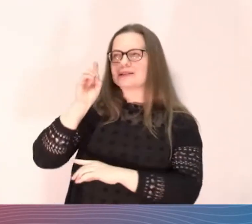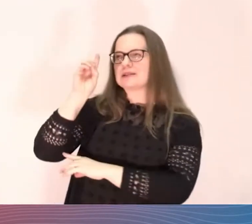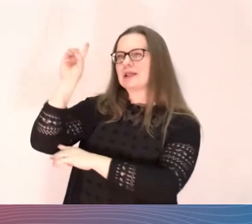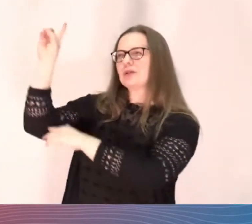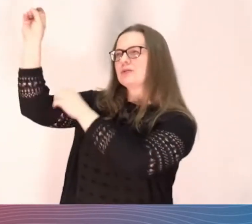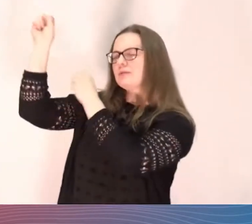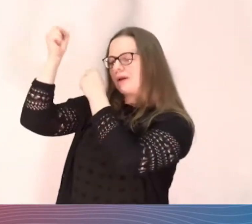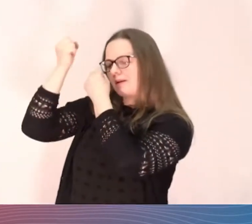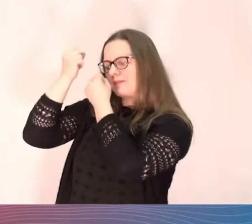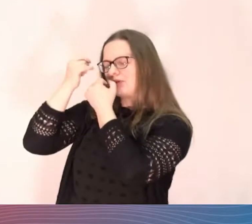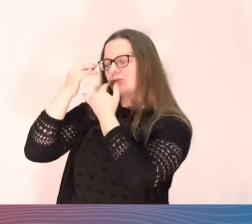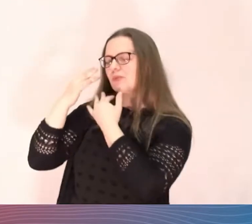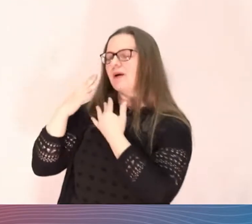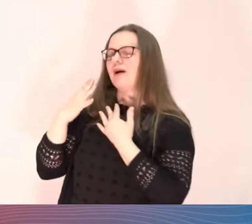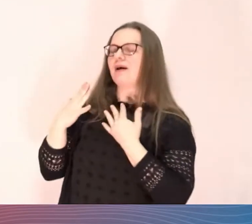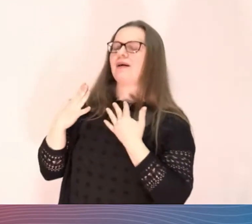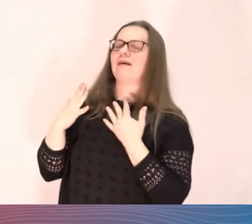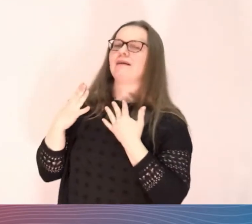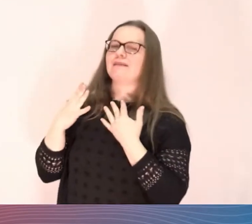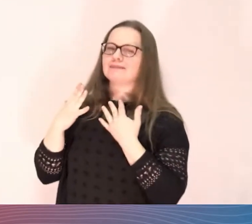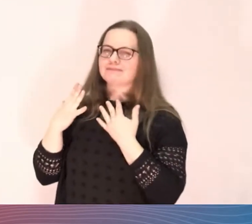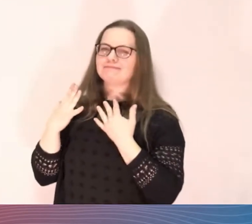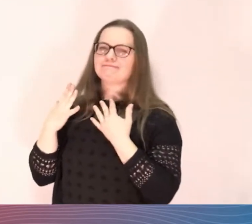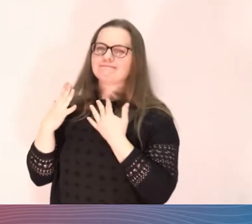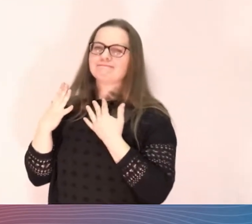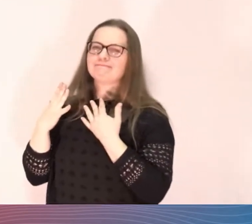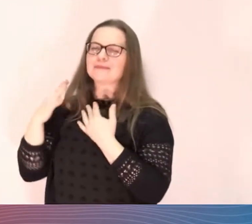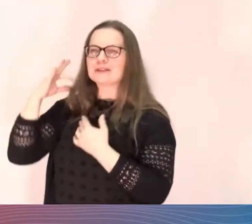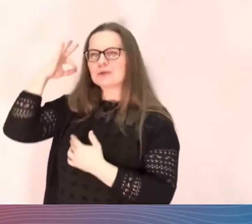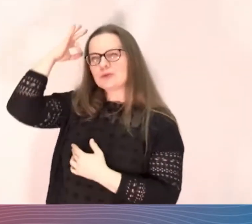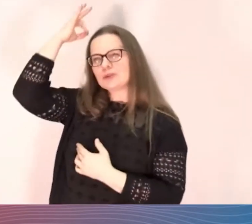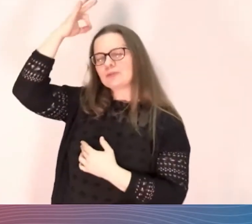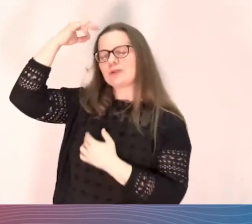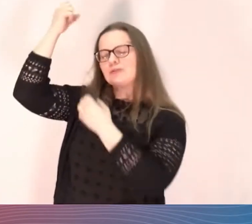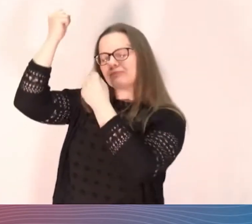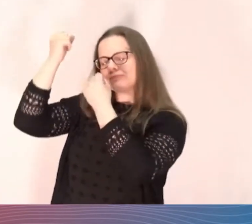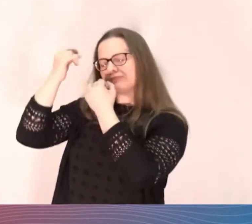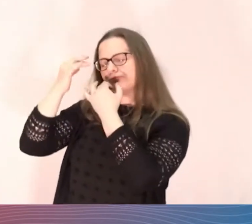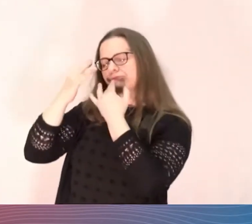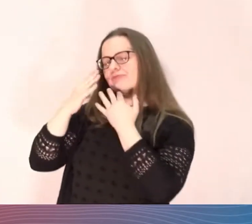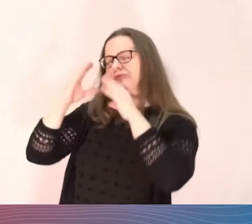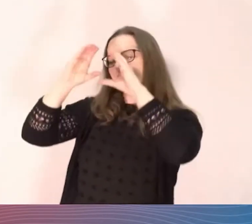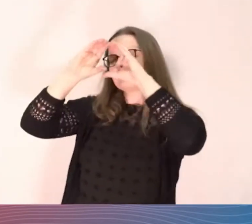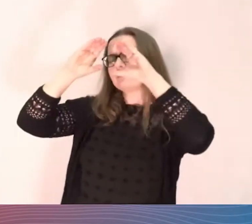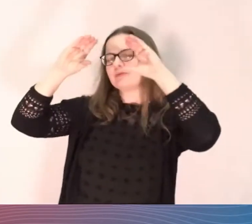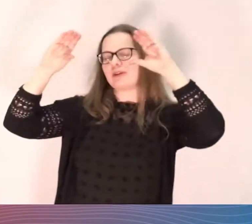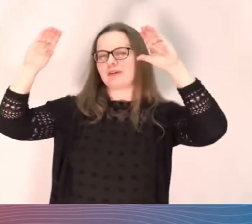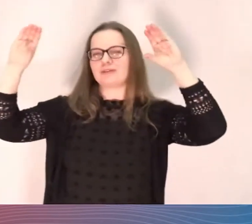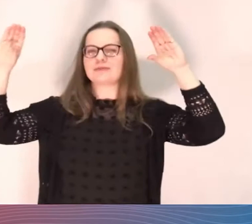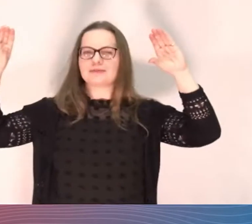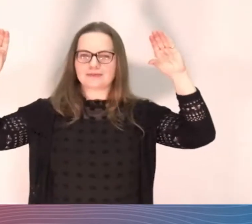abençoar com a bênção espiritual nos lugares celestiais.